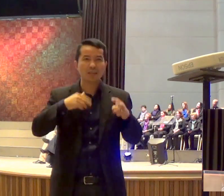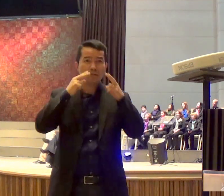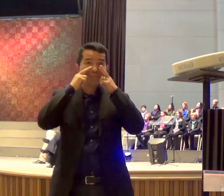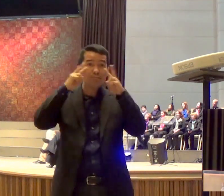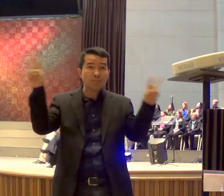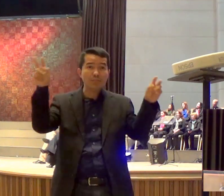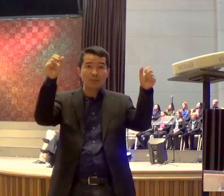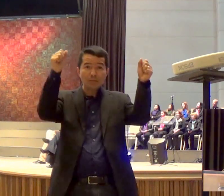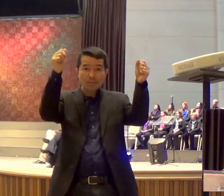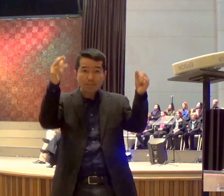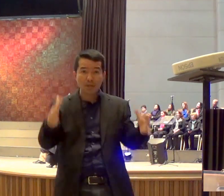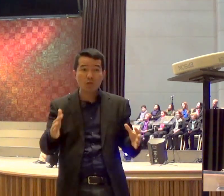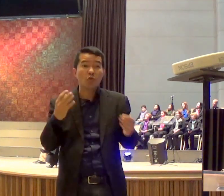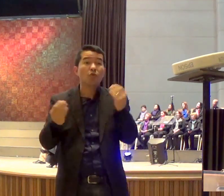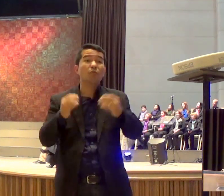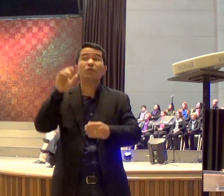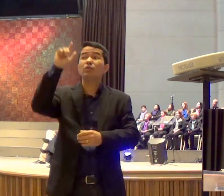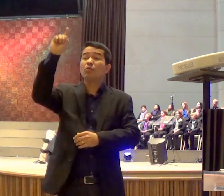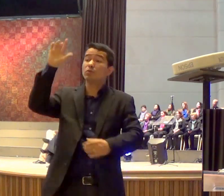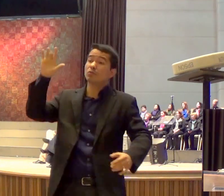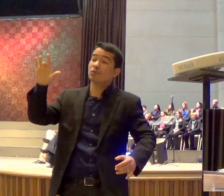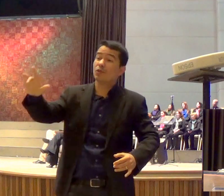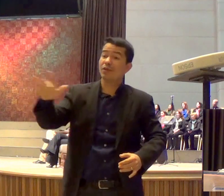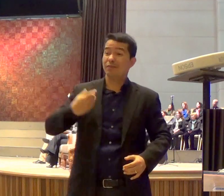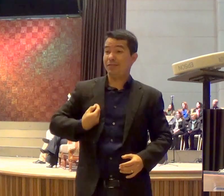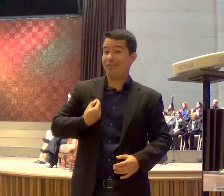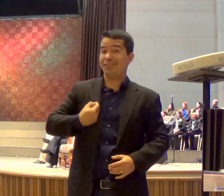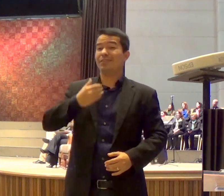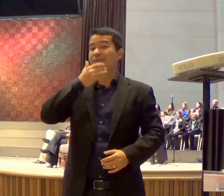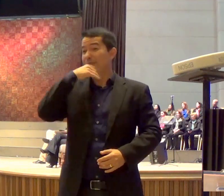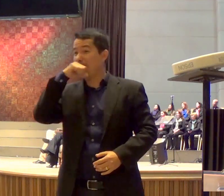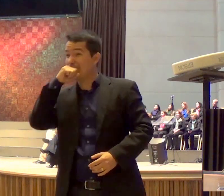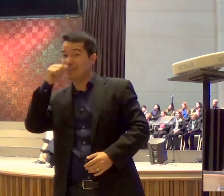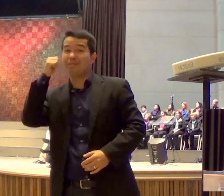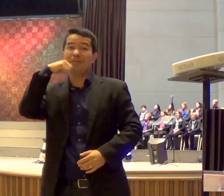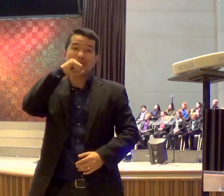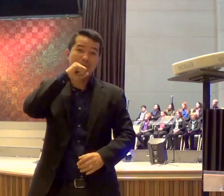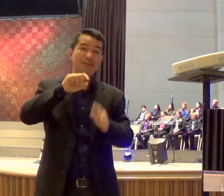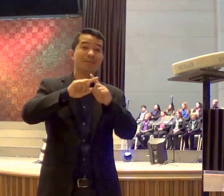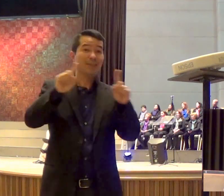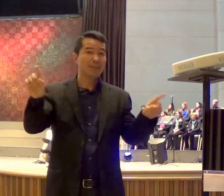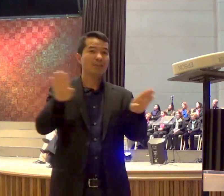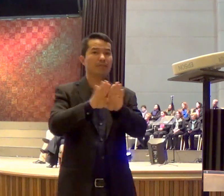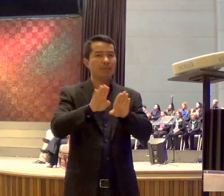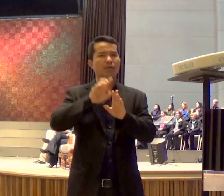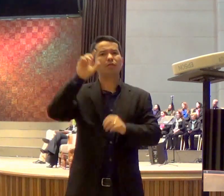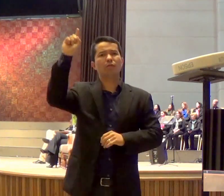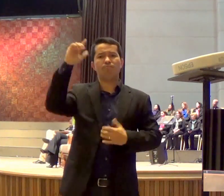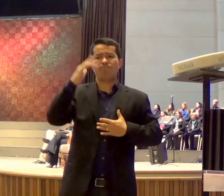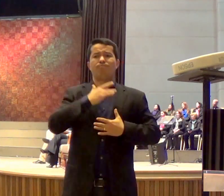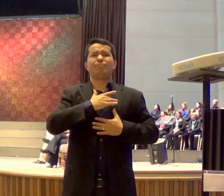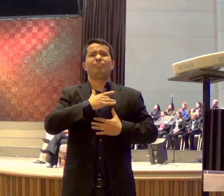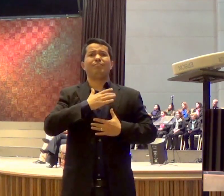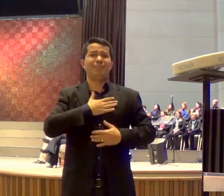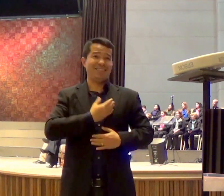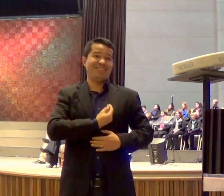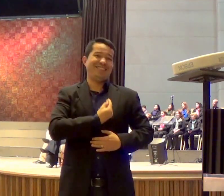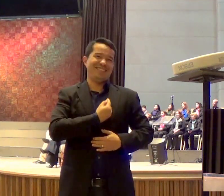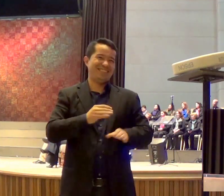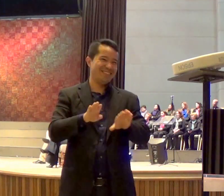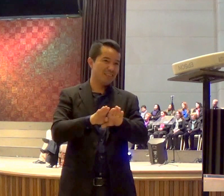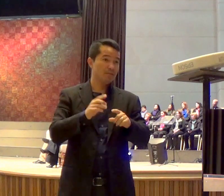meus pais o quanto Deus transformou a vida deles mas Deus também transformou a minha vida quando entrei no projeto